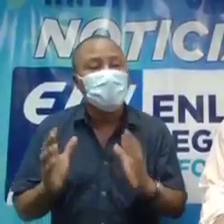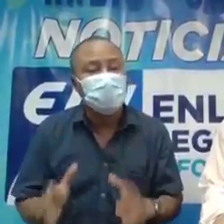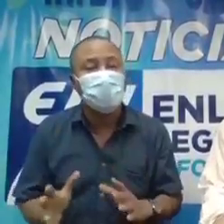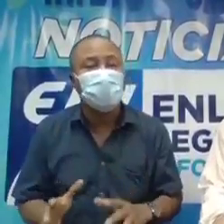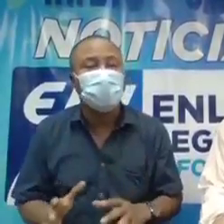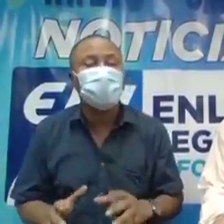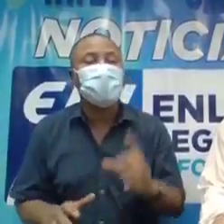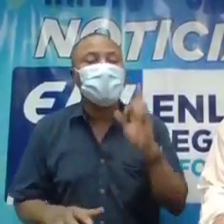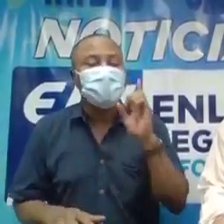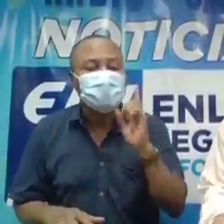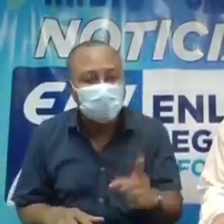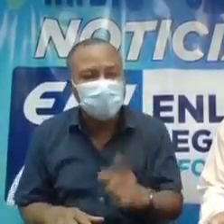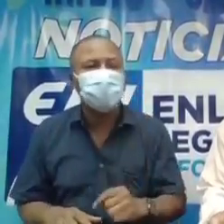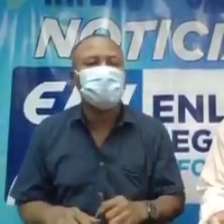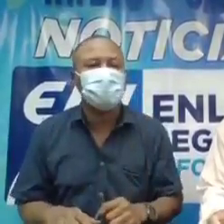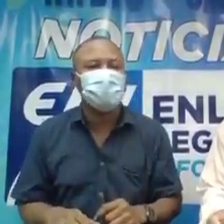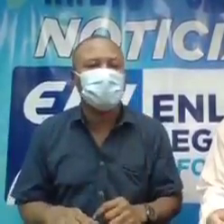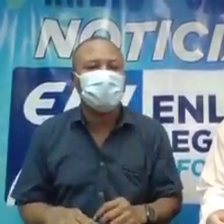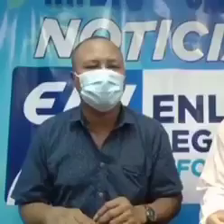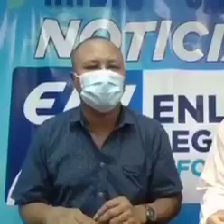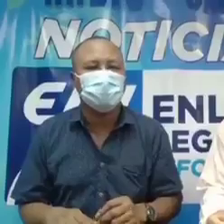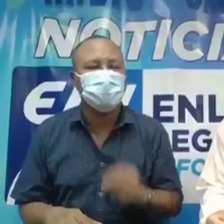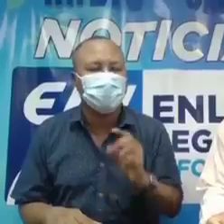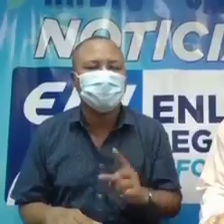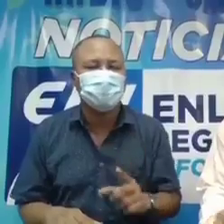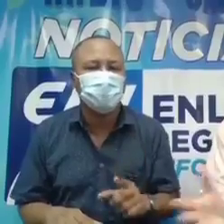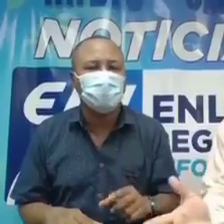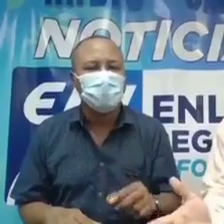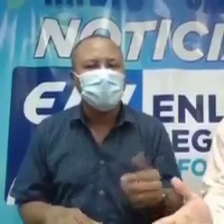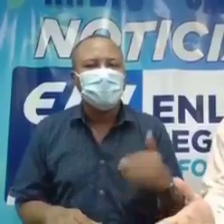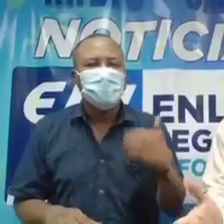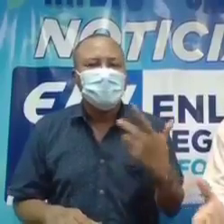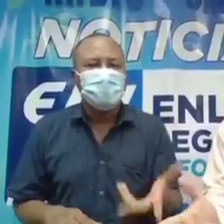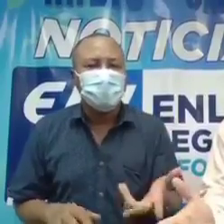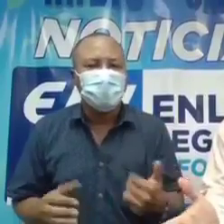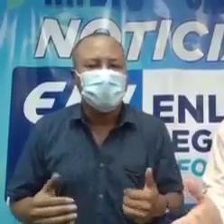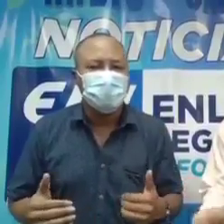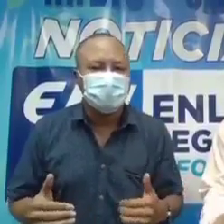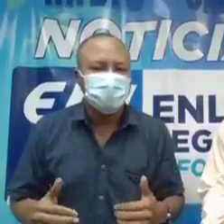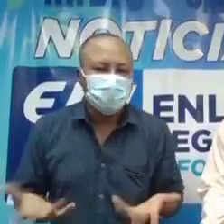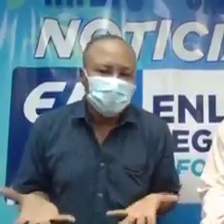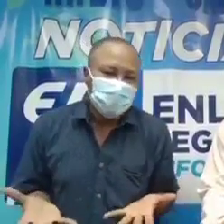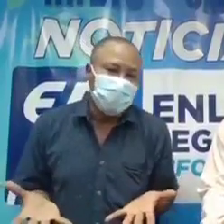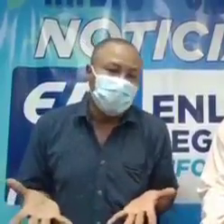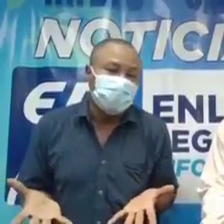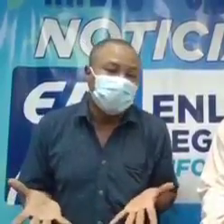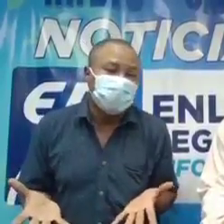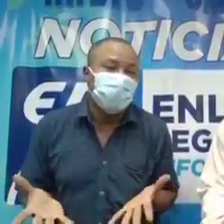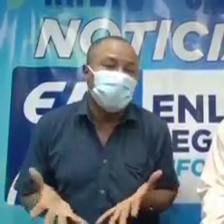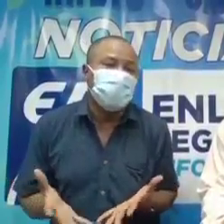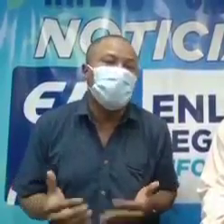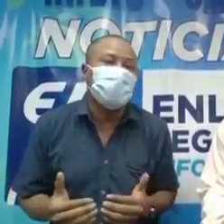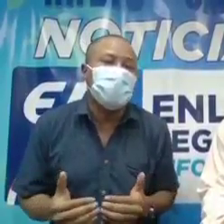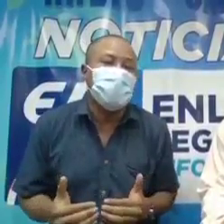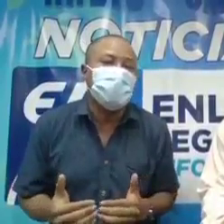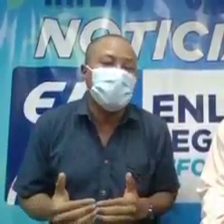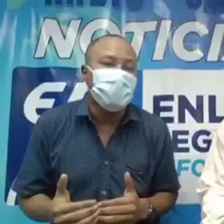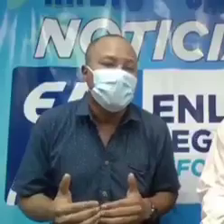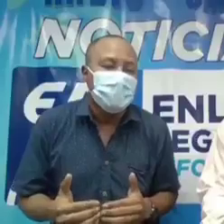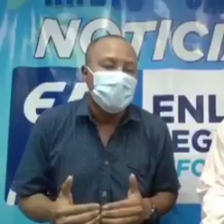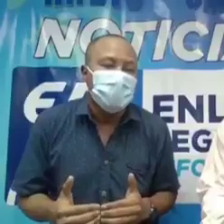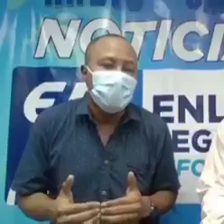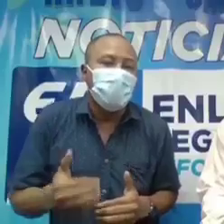atribuciones que no corresponden. Debe de hacerse la fiscalización. Pero no hay fiscalización porque no hay obra. Exactamente, ahí lo que hay